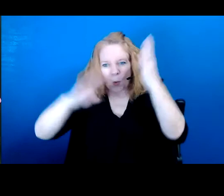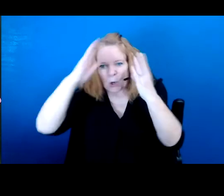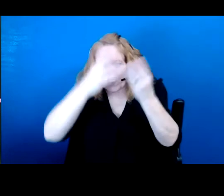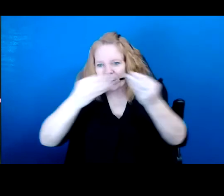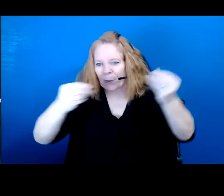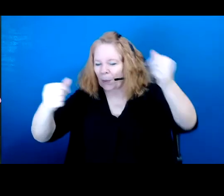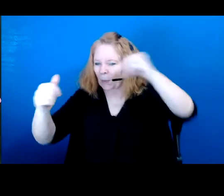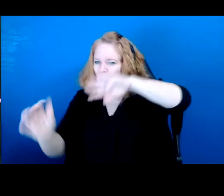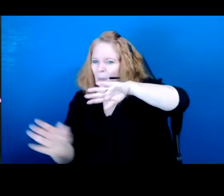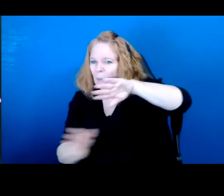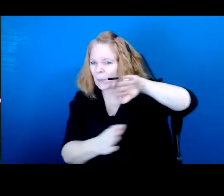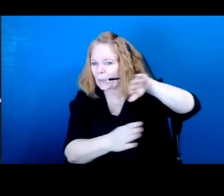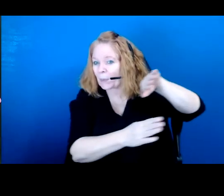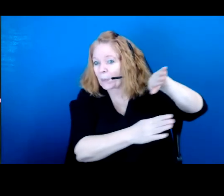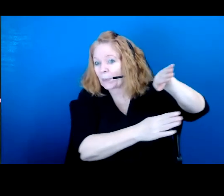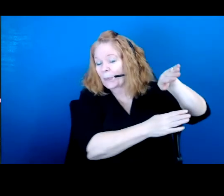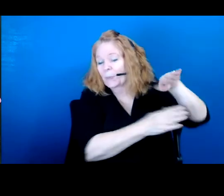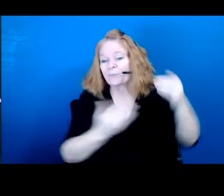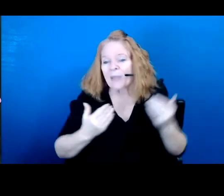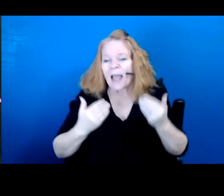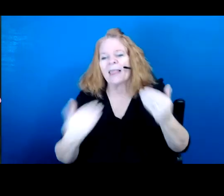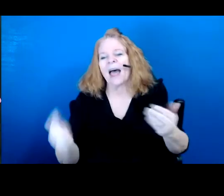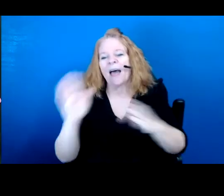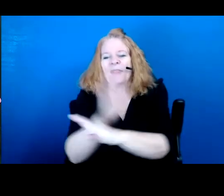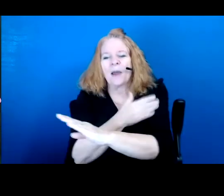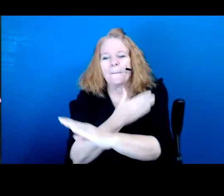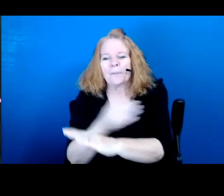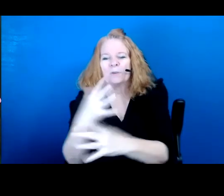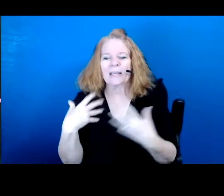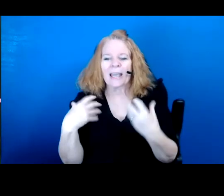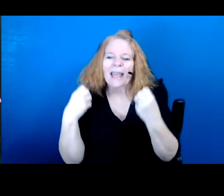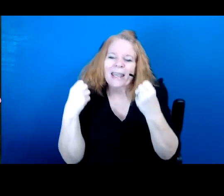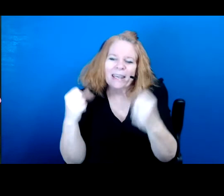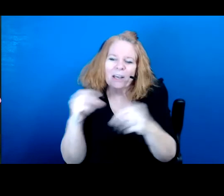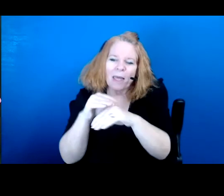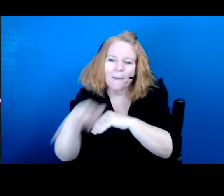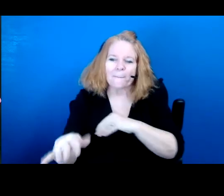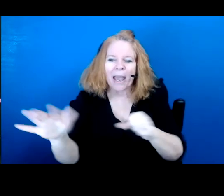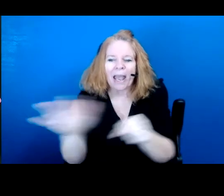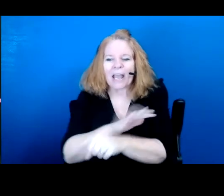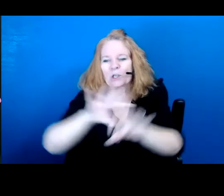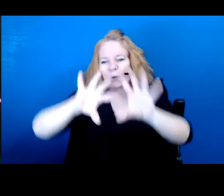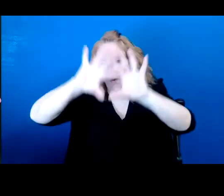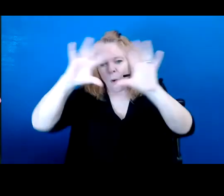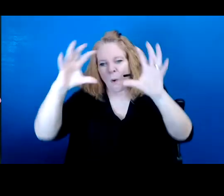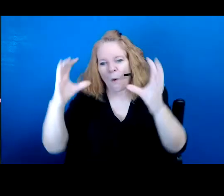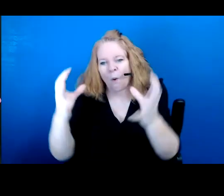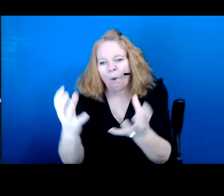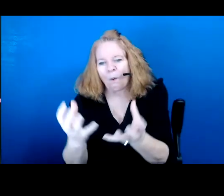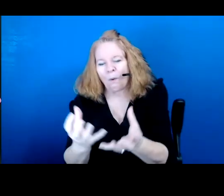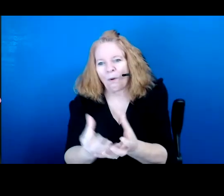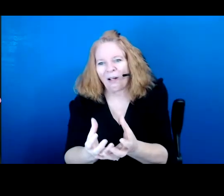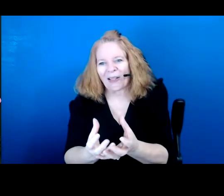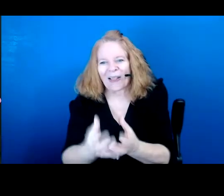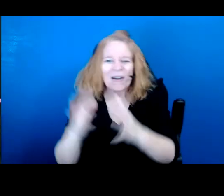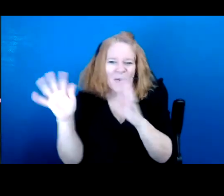cantar y todas las preocupaciones de tu espíritu se irán y te harán